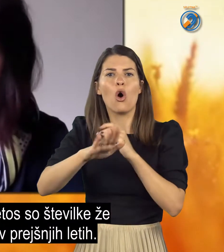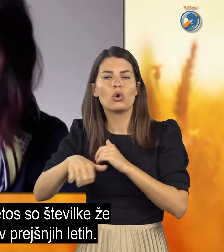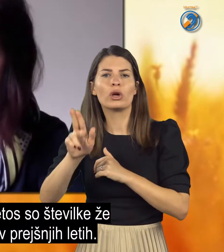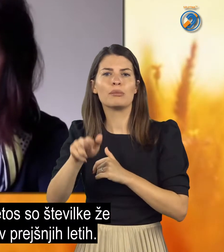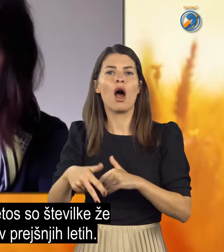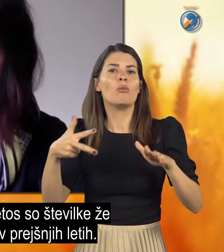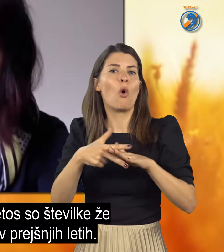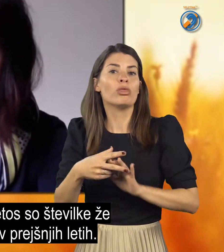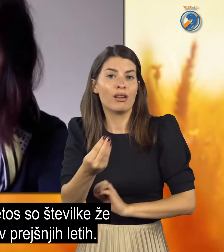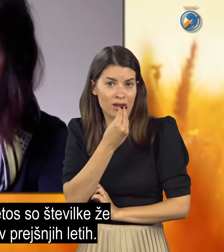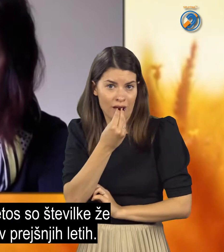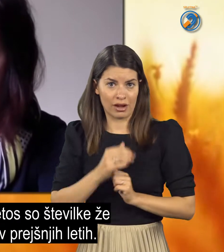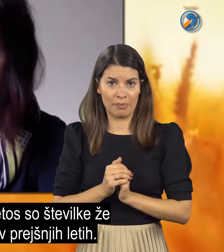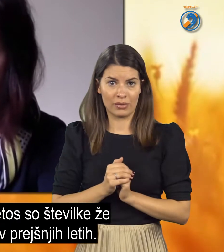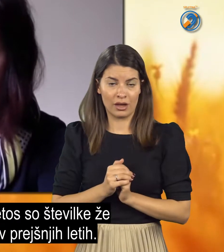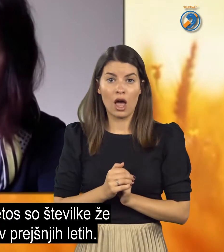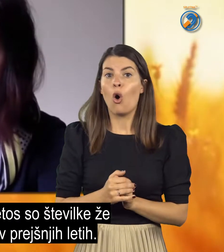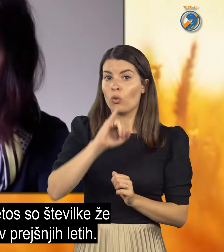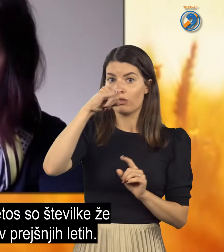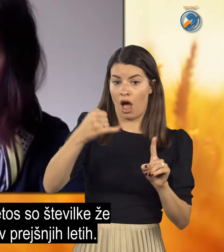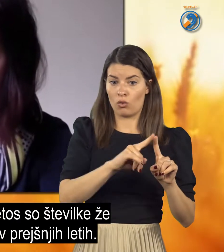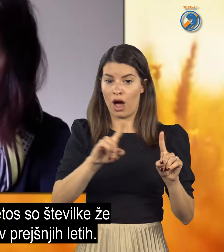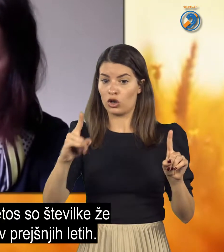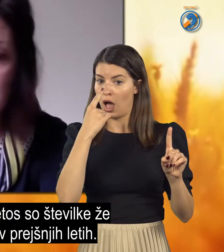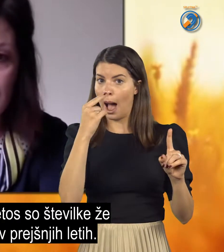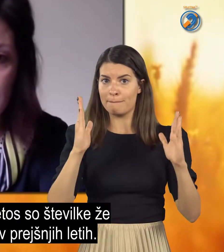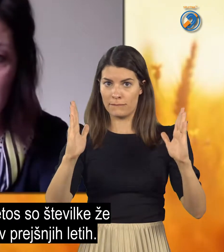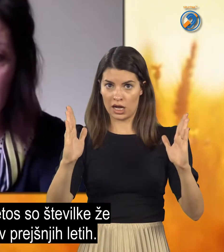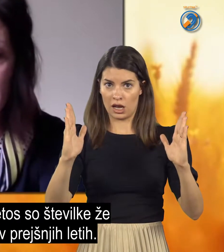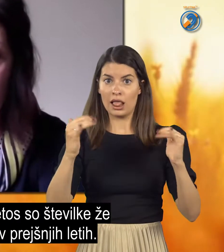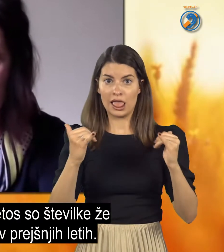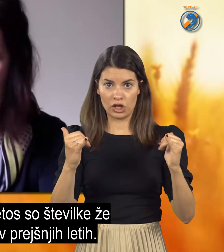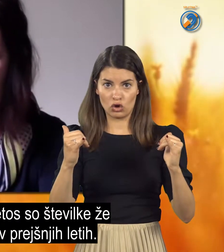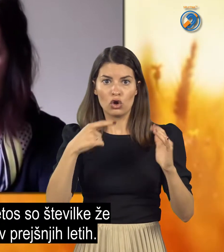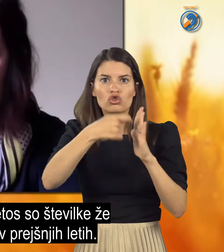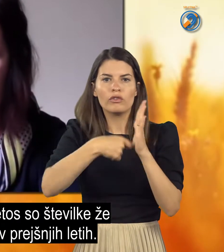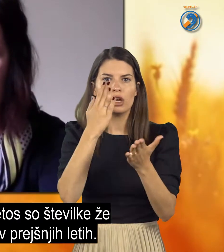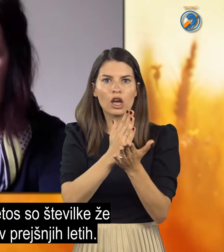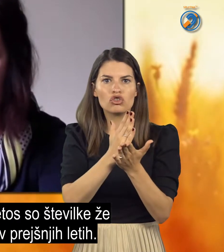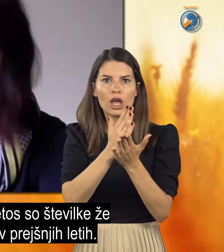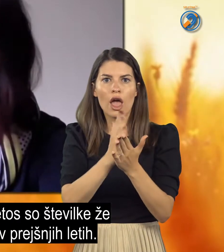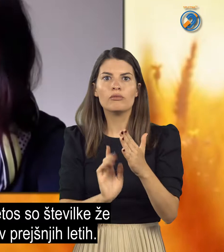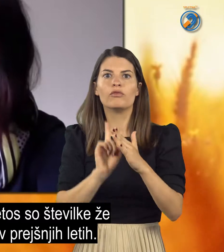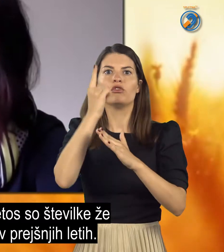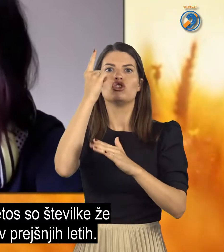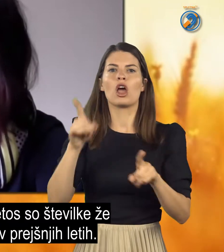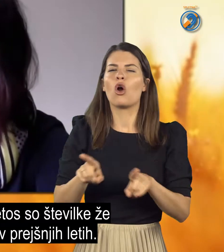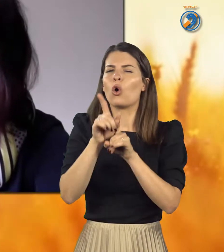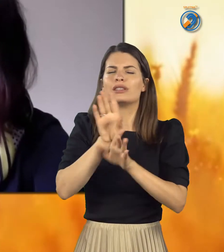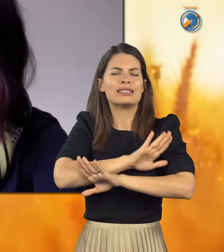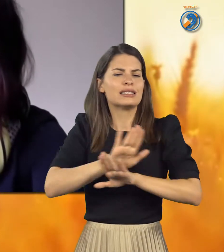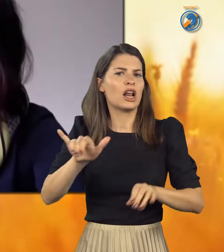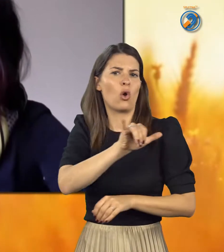4 mesecih letos smo že na številkah, ki so višje od celoletnih številk prejšnjih